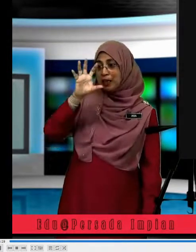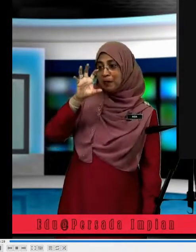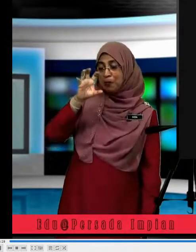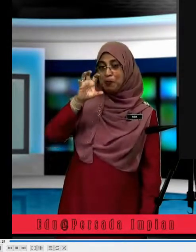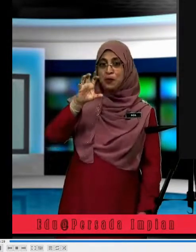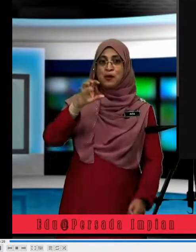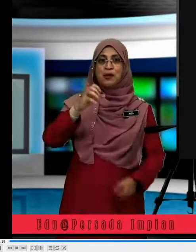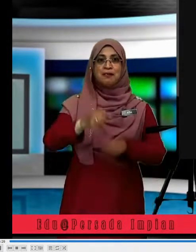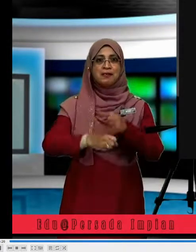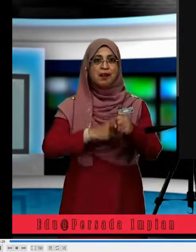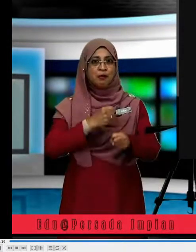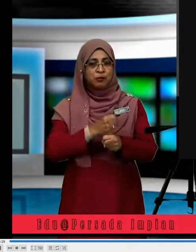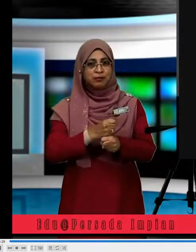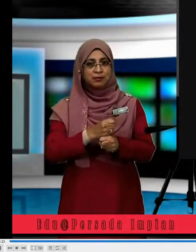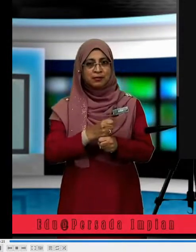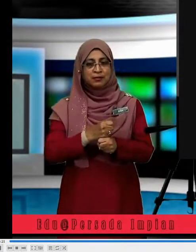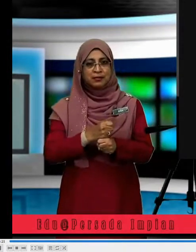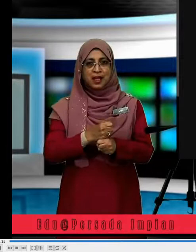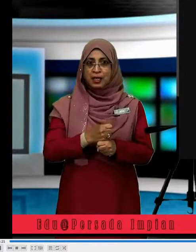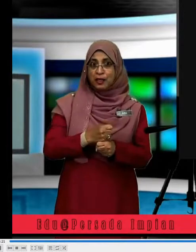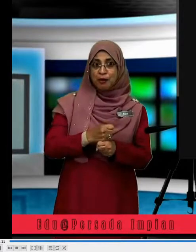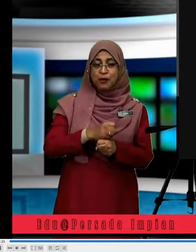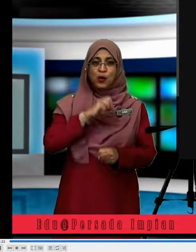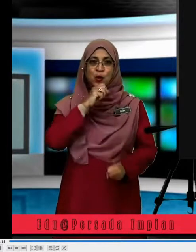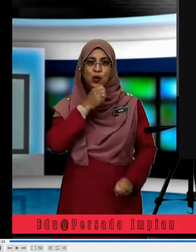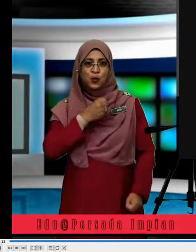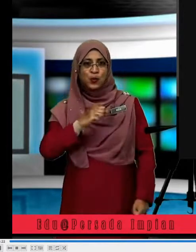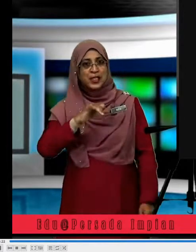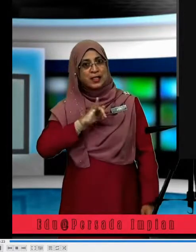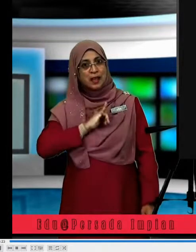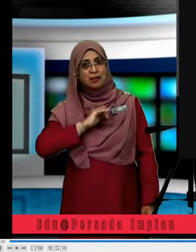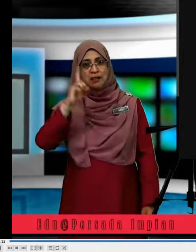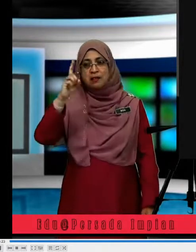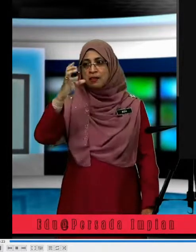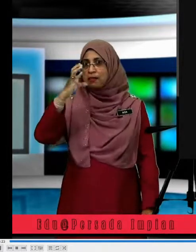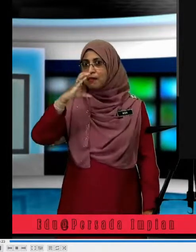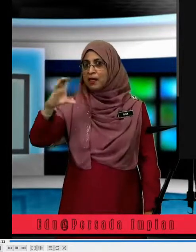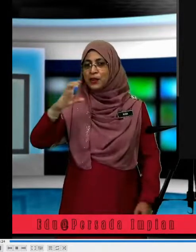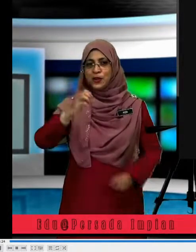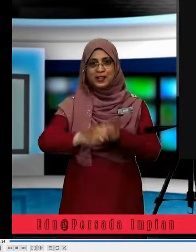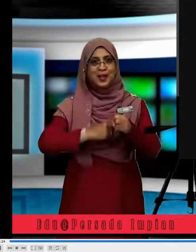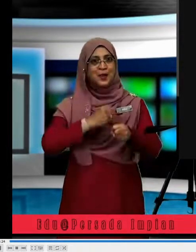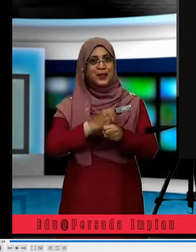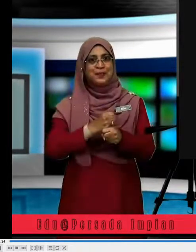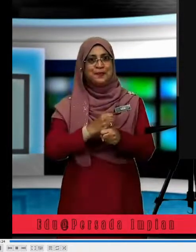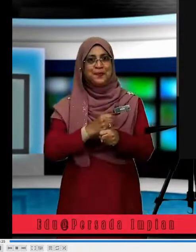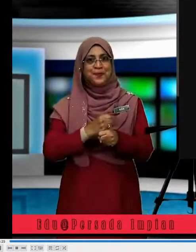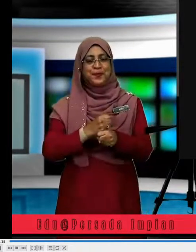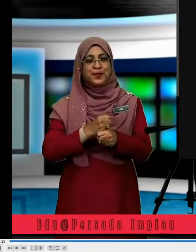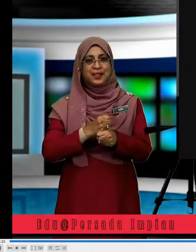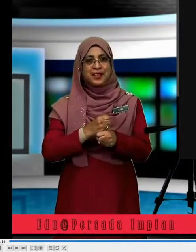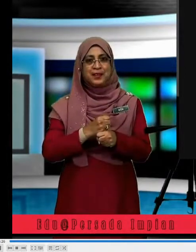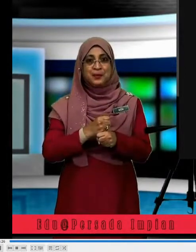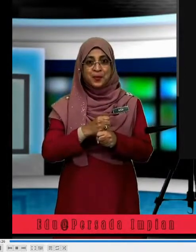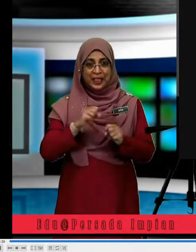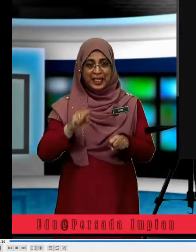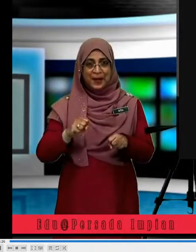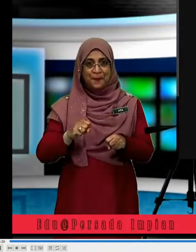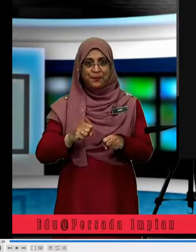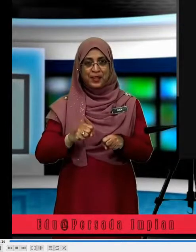sayur 50 tahun atau umur sayup 100 tahun